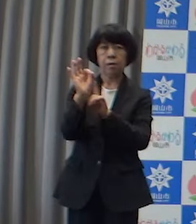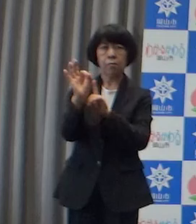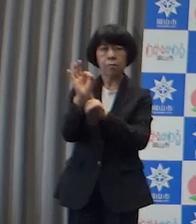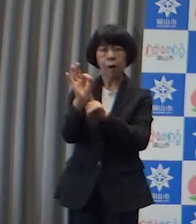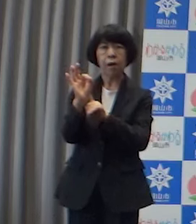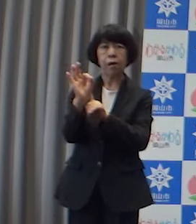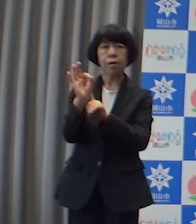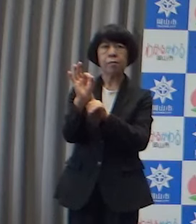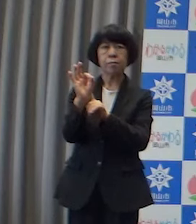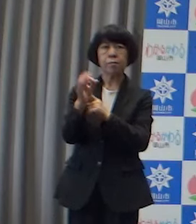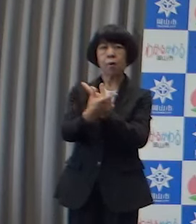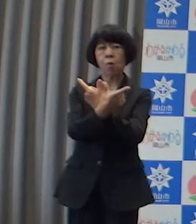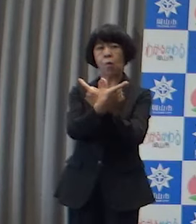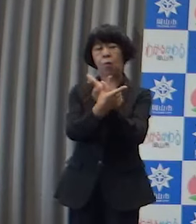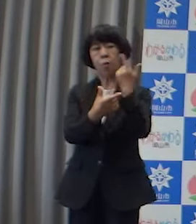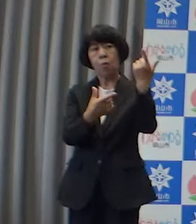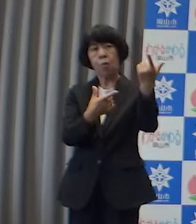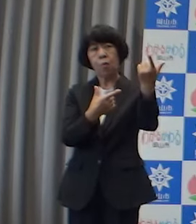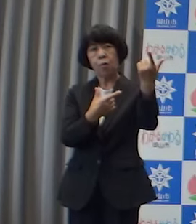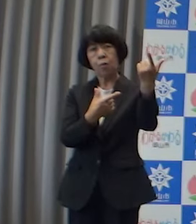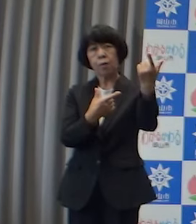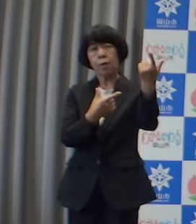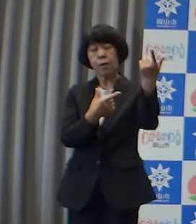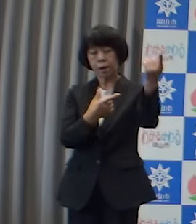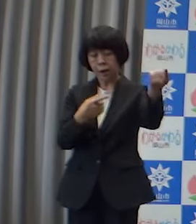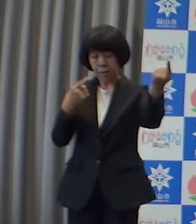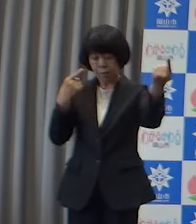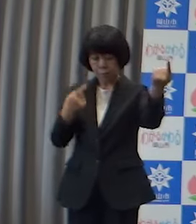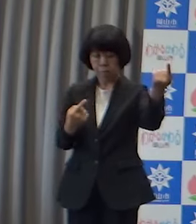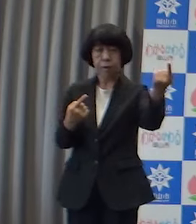協議の結論に基づいて支払う